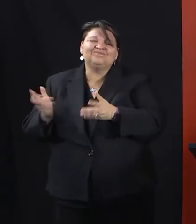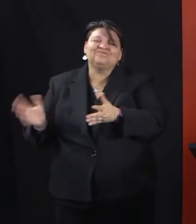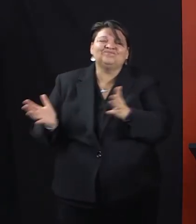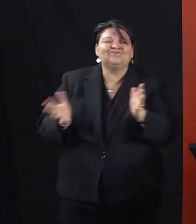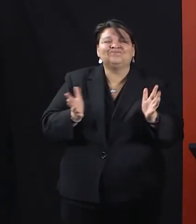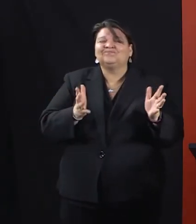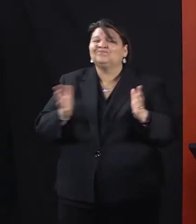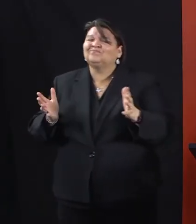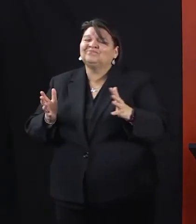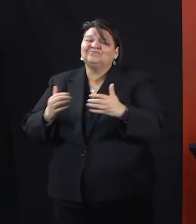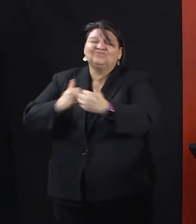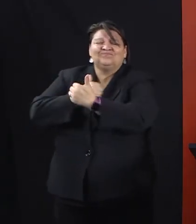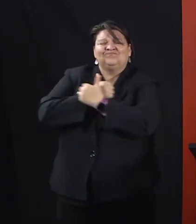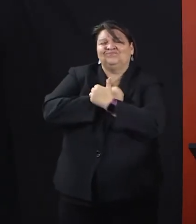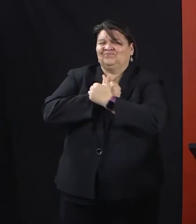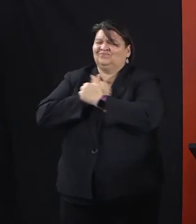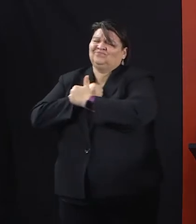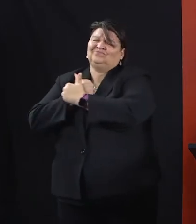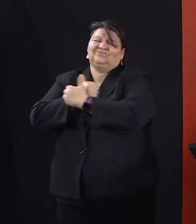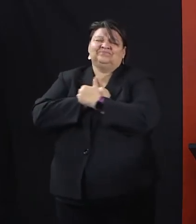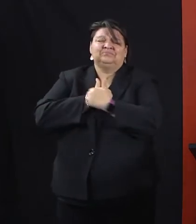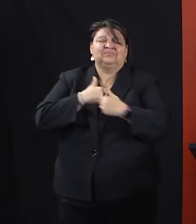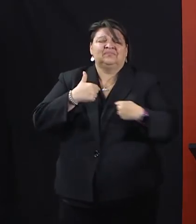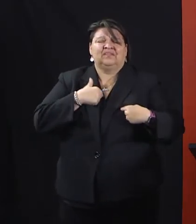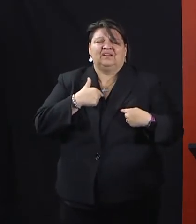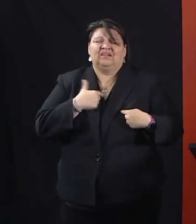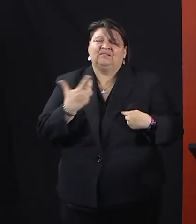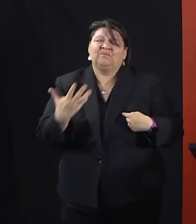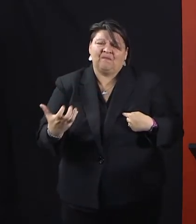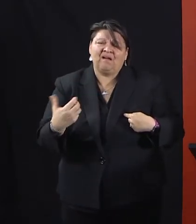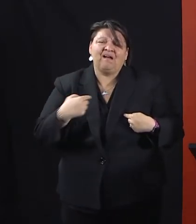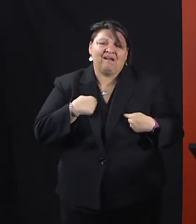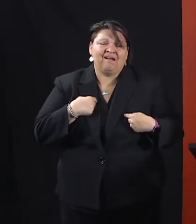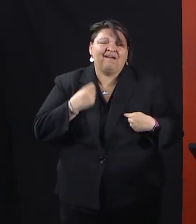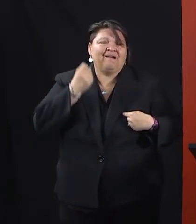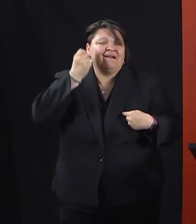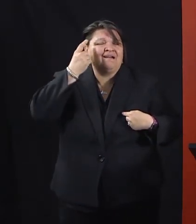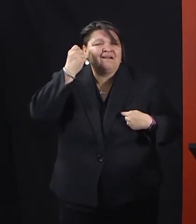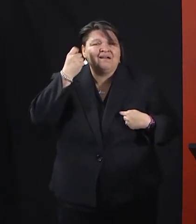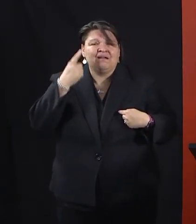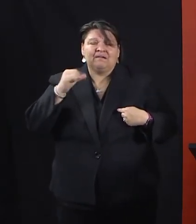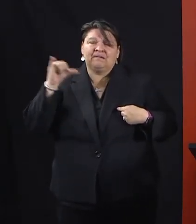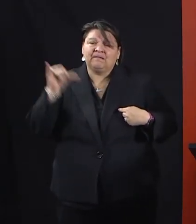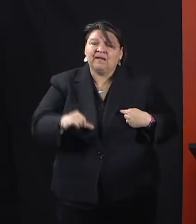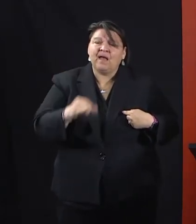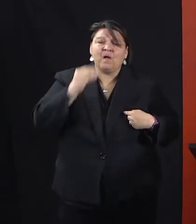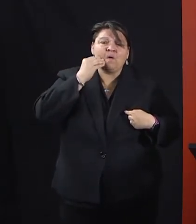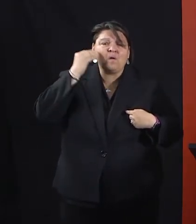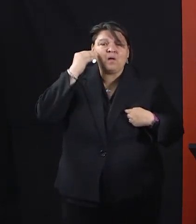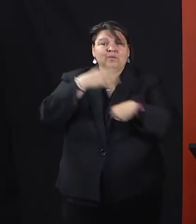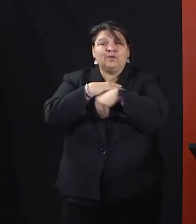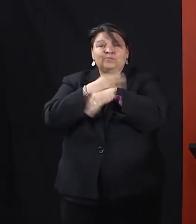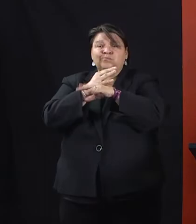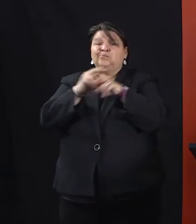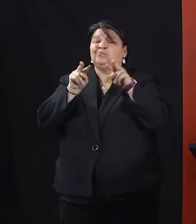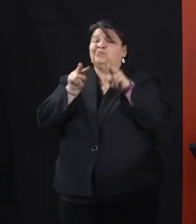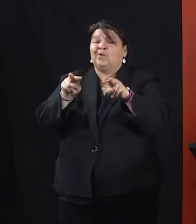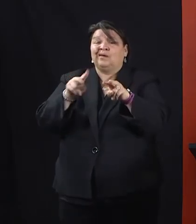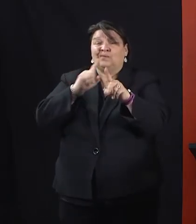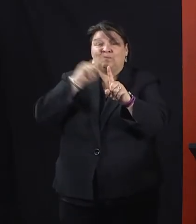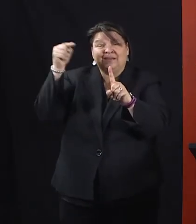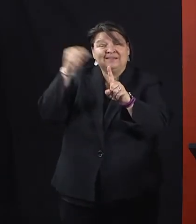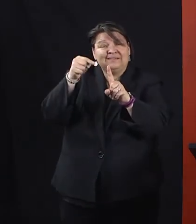staying home, watching online, or listening, or however you access it, is really critical right now to keeping our